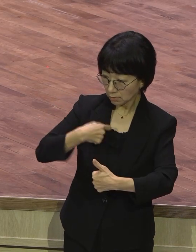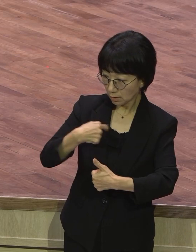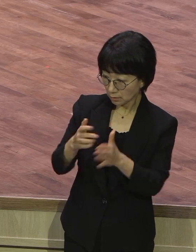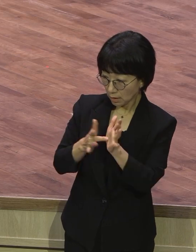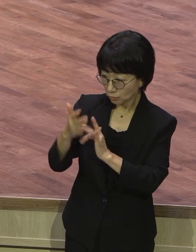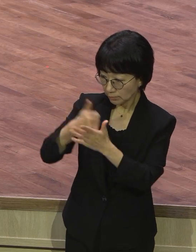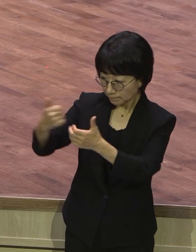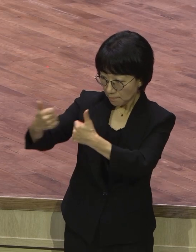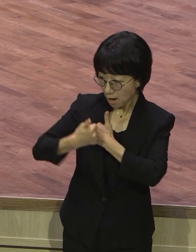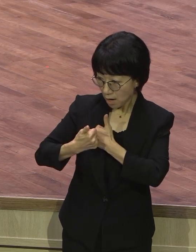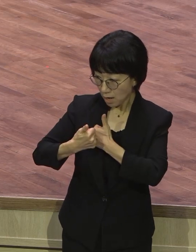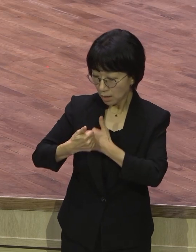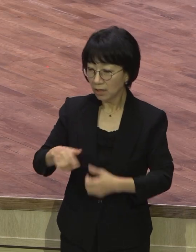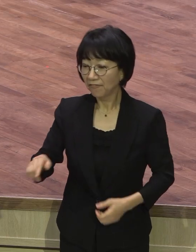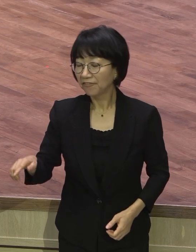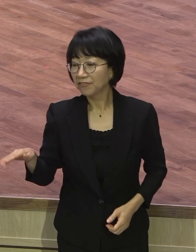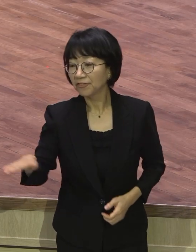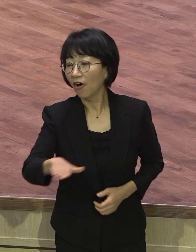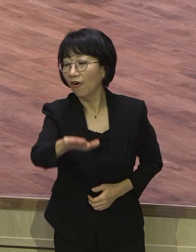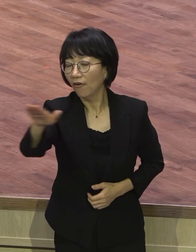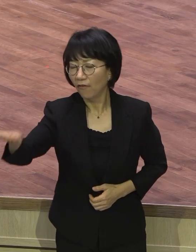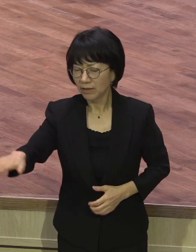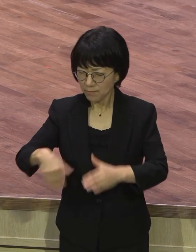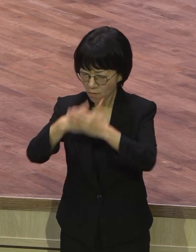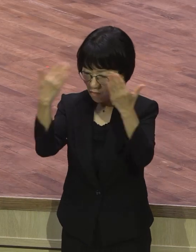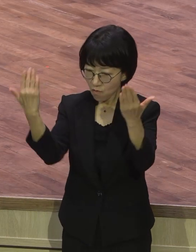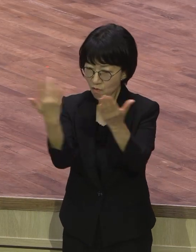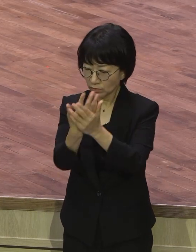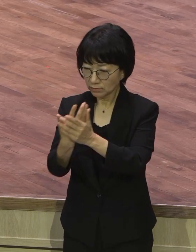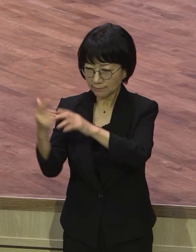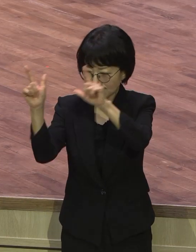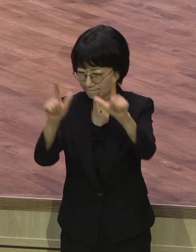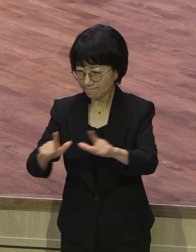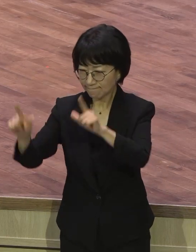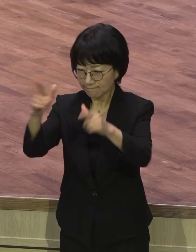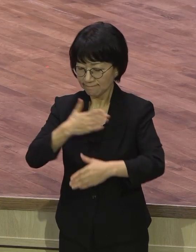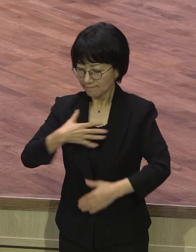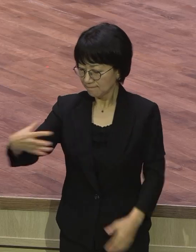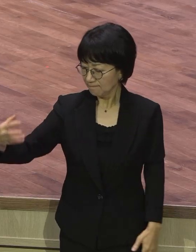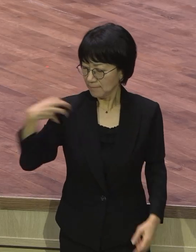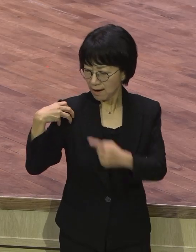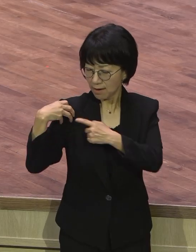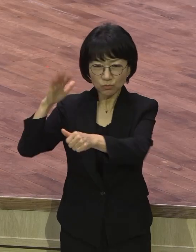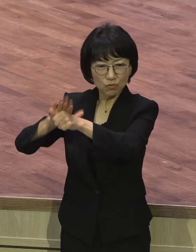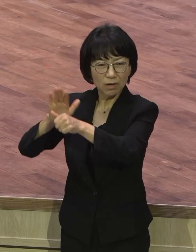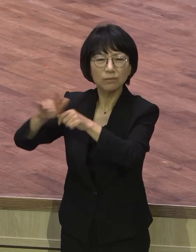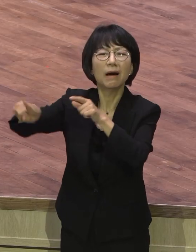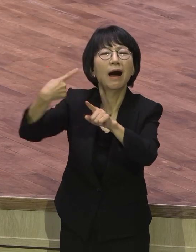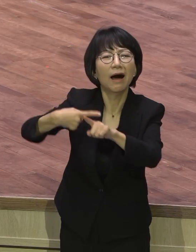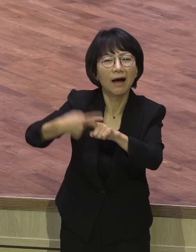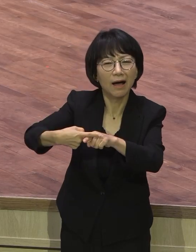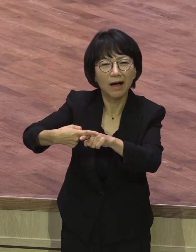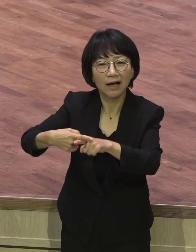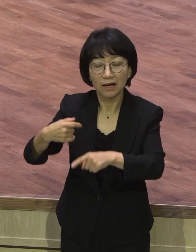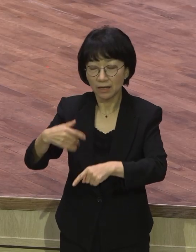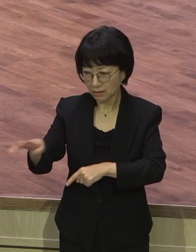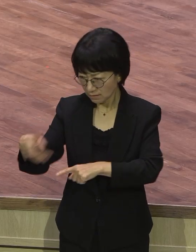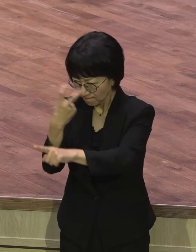말씀은 예수님께서 자신들의 모든 삶을 책임져 주겠다라고 하는 의미가